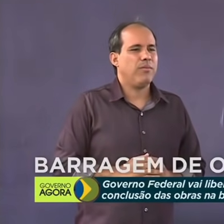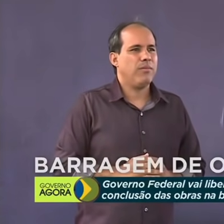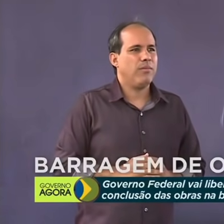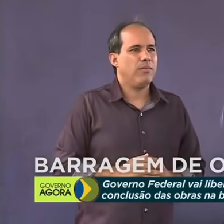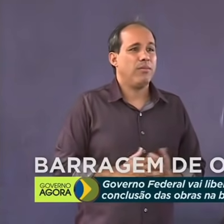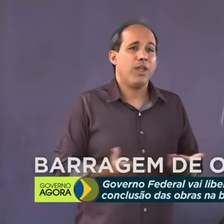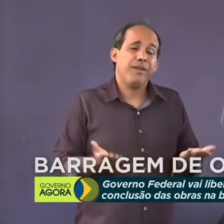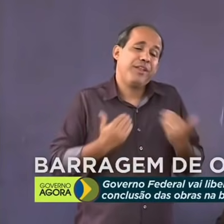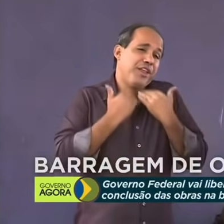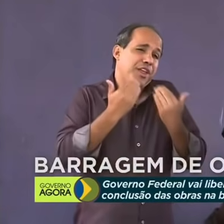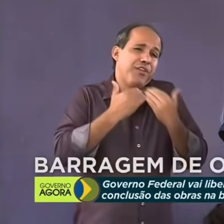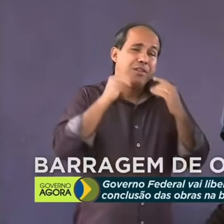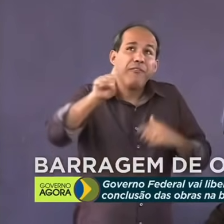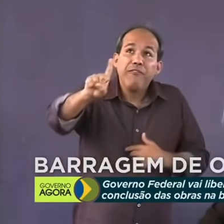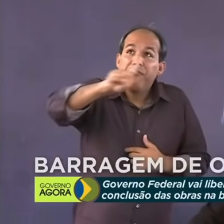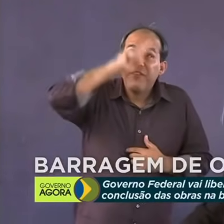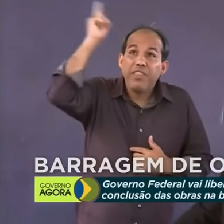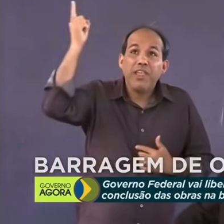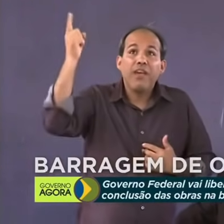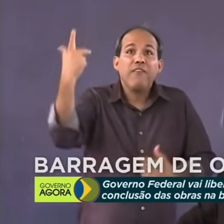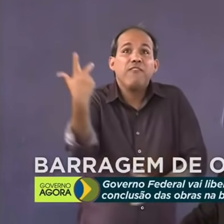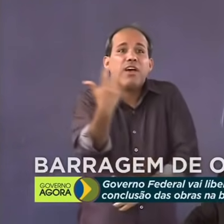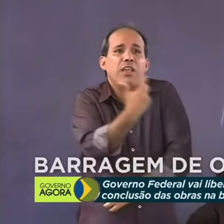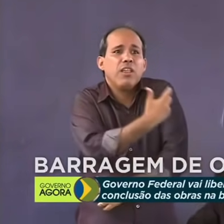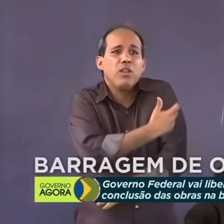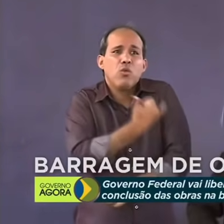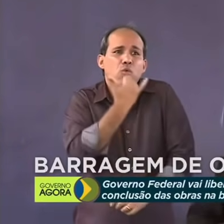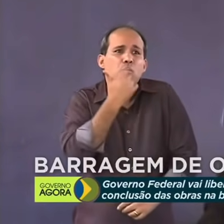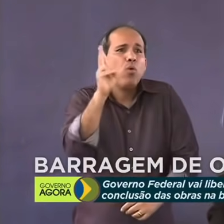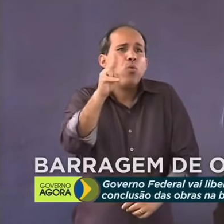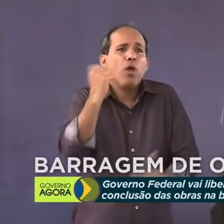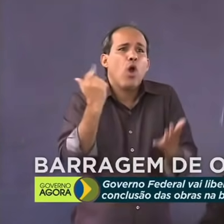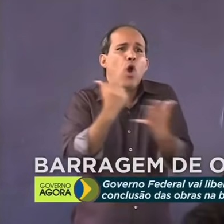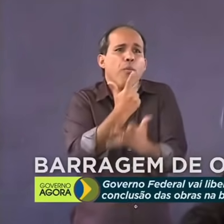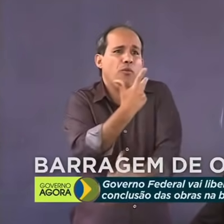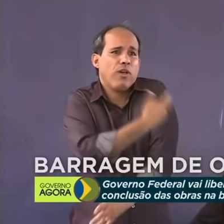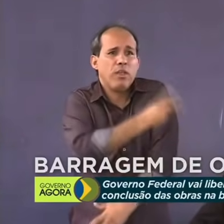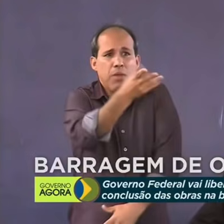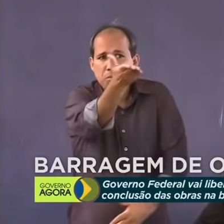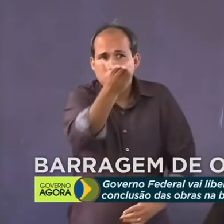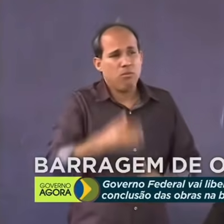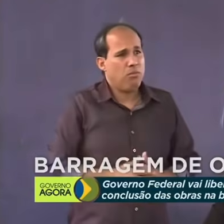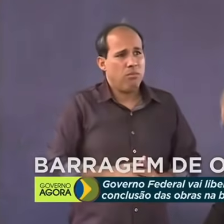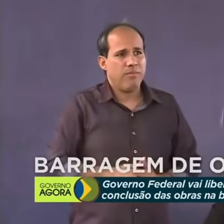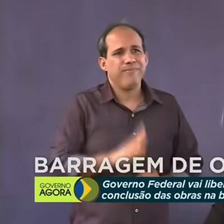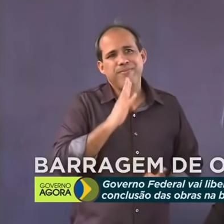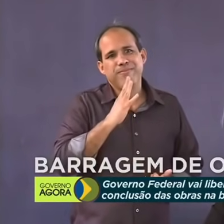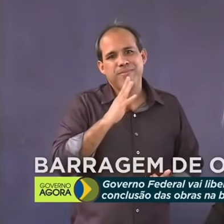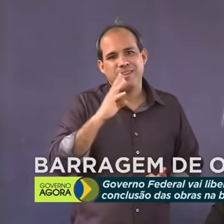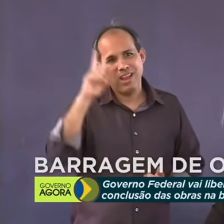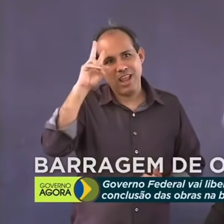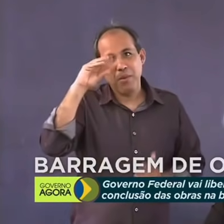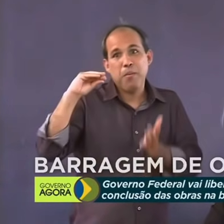Não adianta inventar vacina, porque não recebemos uma dose sequer dessa que entrou na ordem